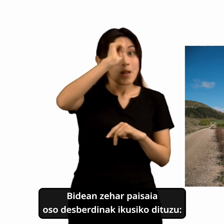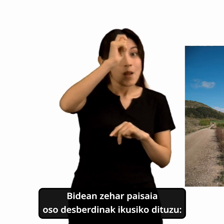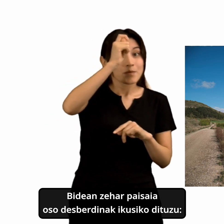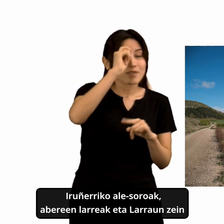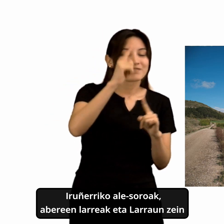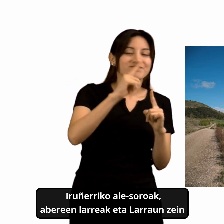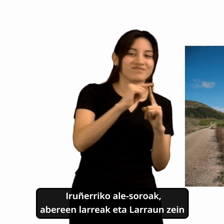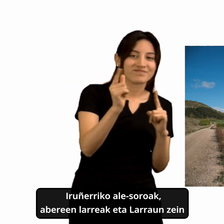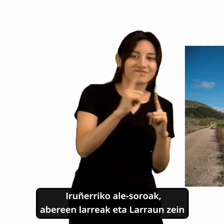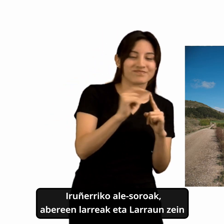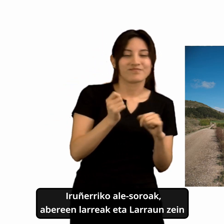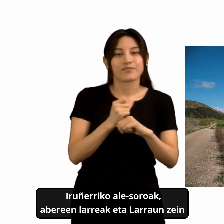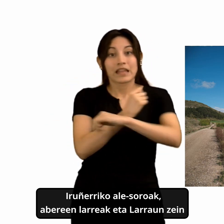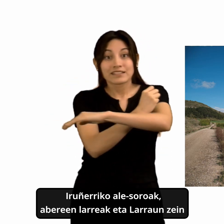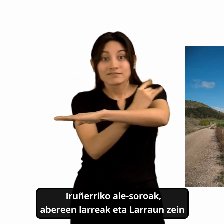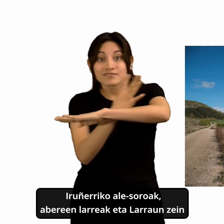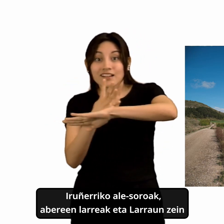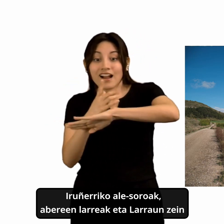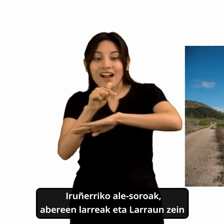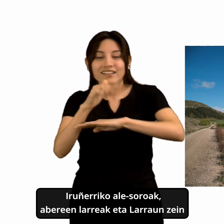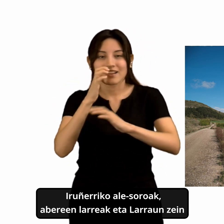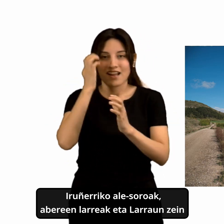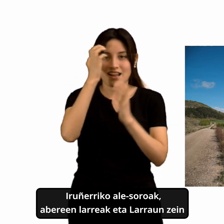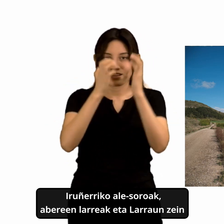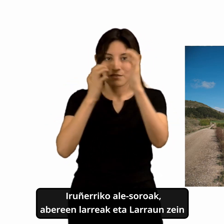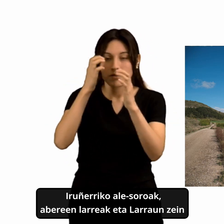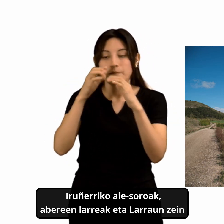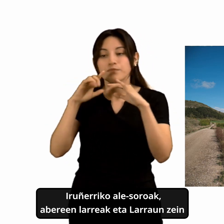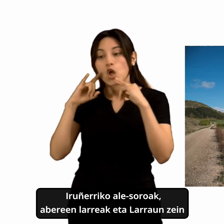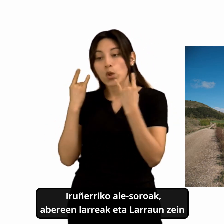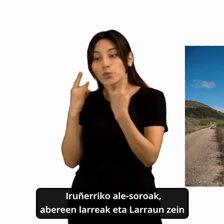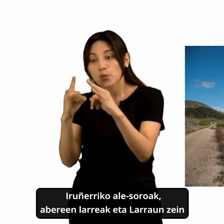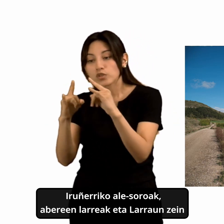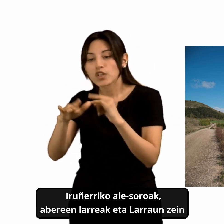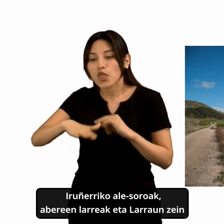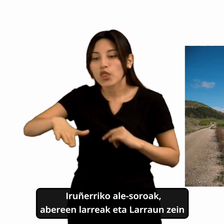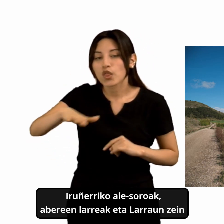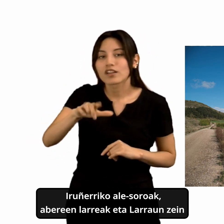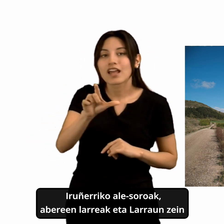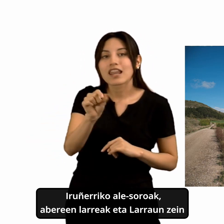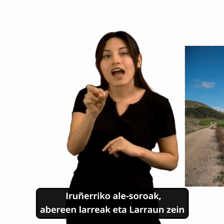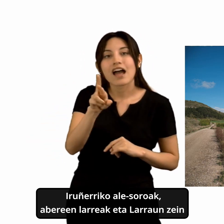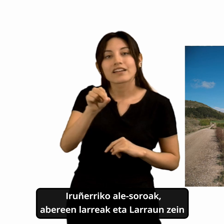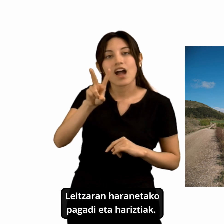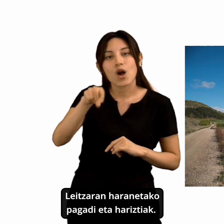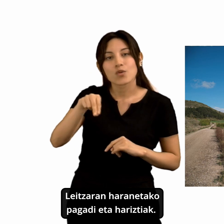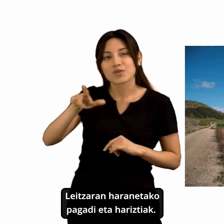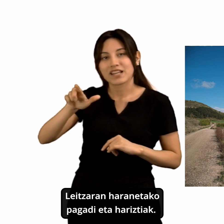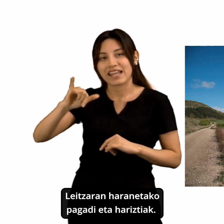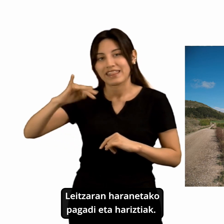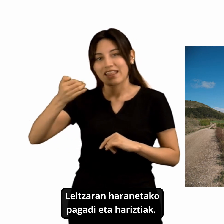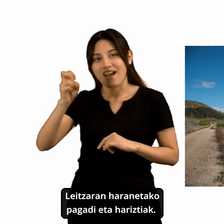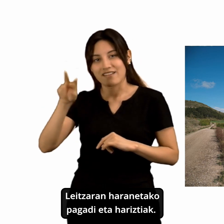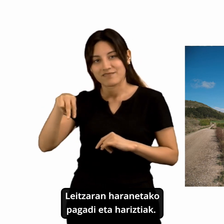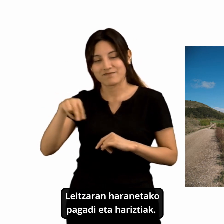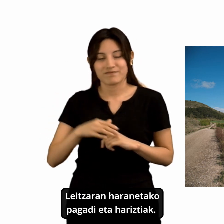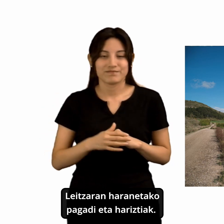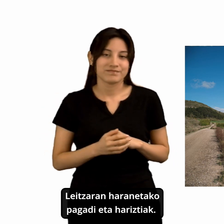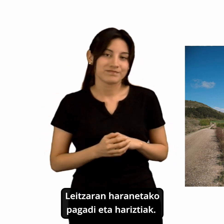dituzu, Iruñerriko alesoroak, Abereen larreak eta Larraun zein Leitzaran Aranetako